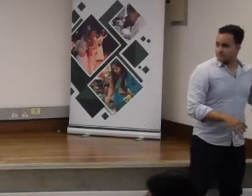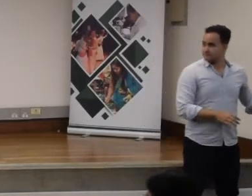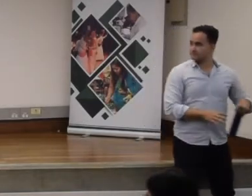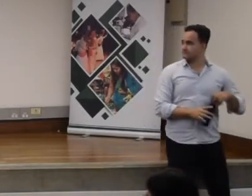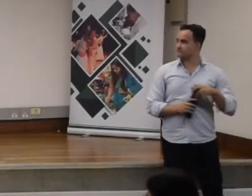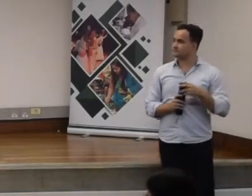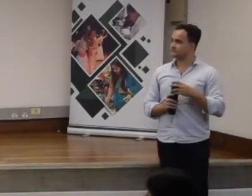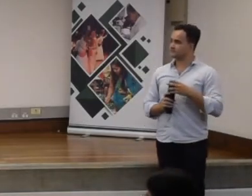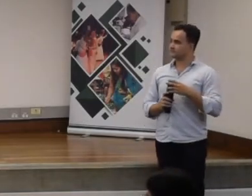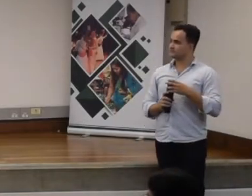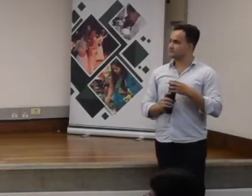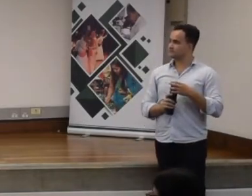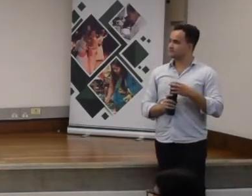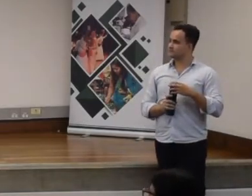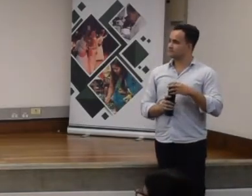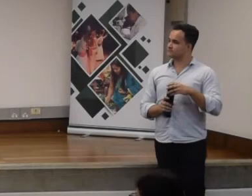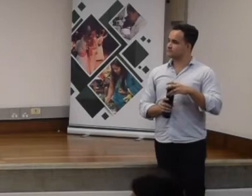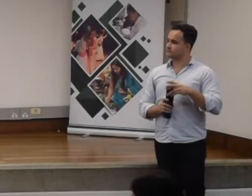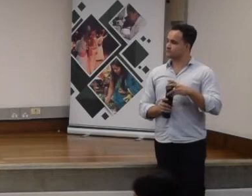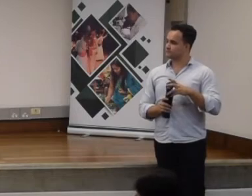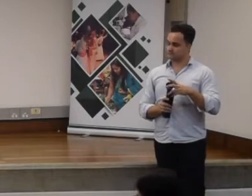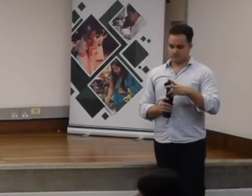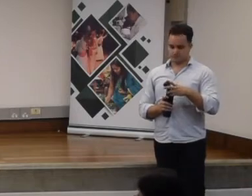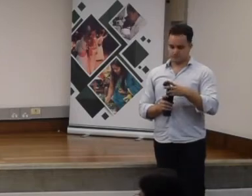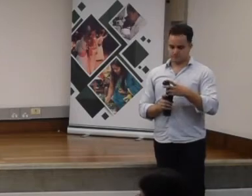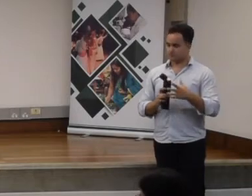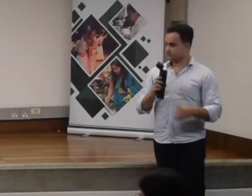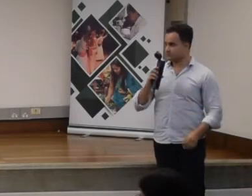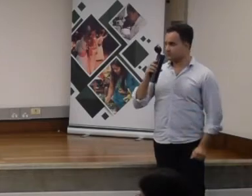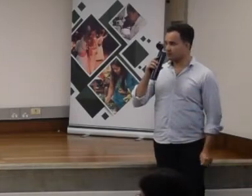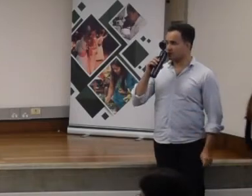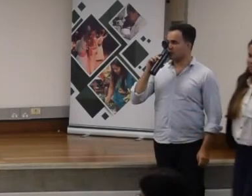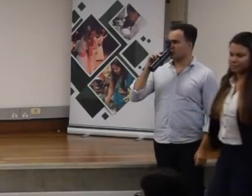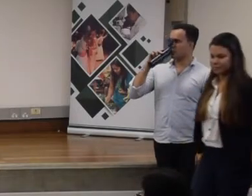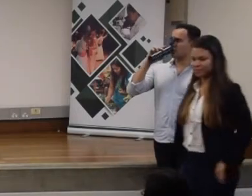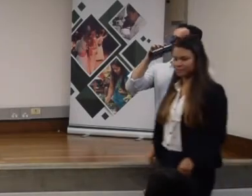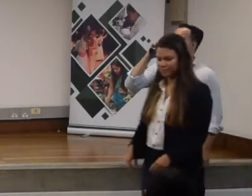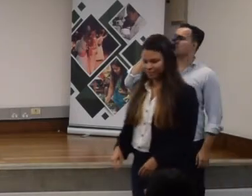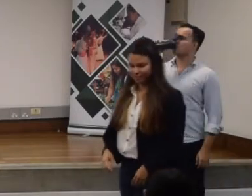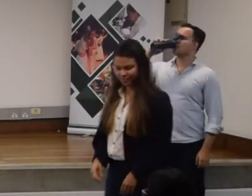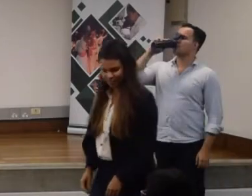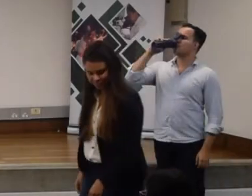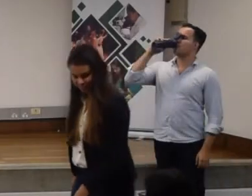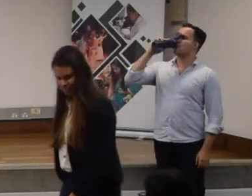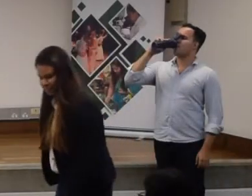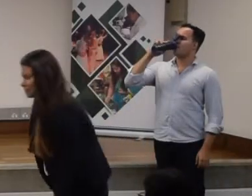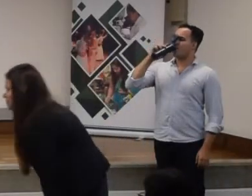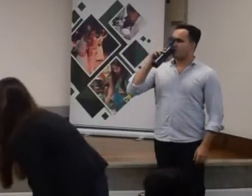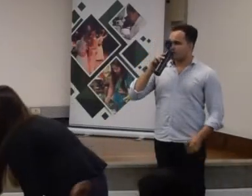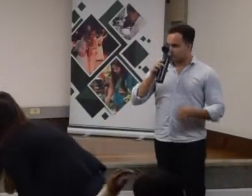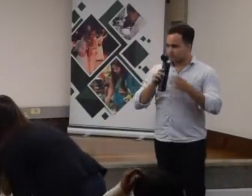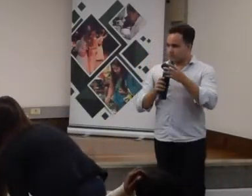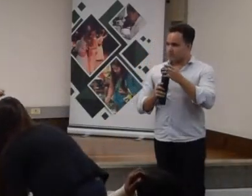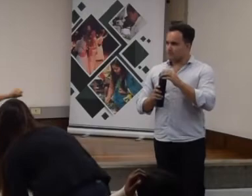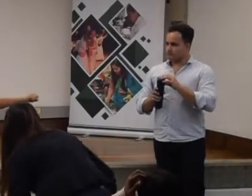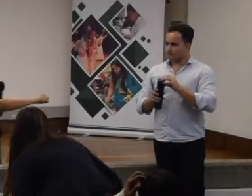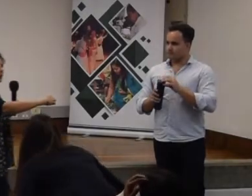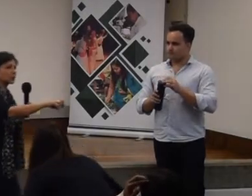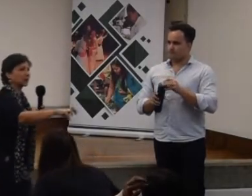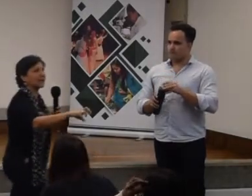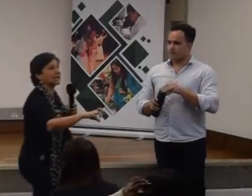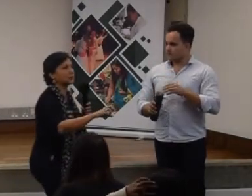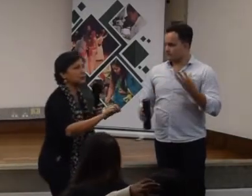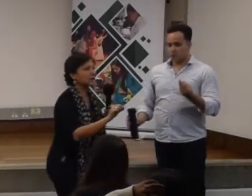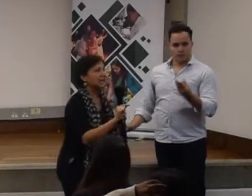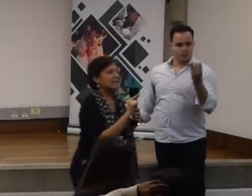¿qué tal si abordamos estos 3 puntos por subgrupos? Nos organizamos por